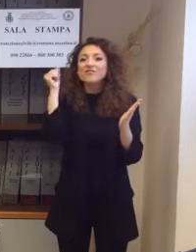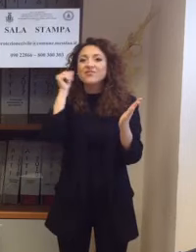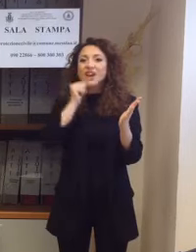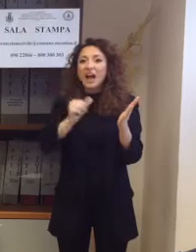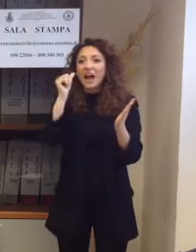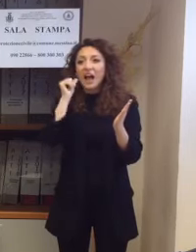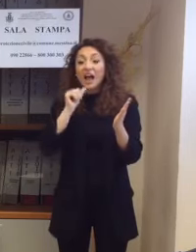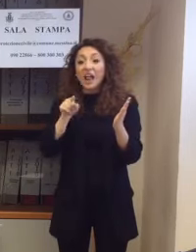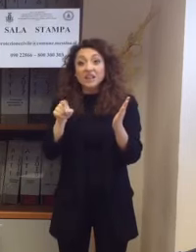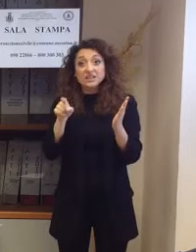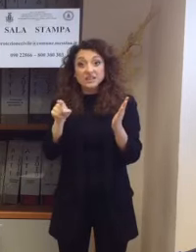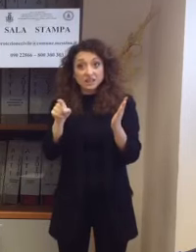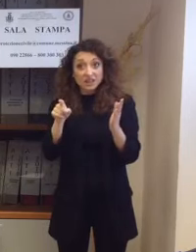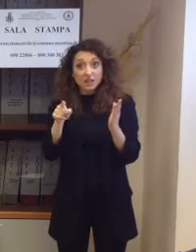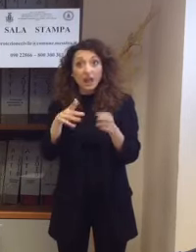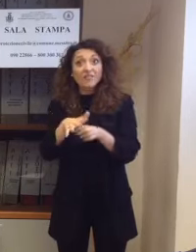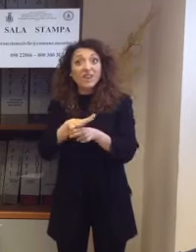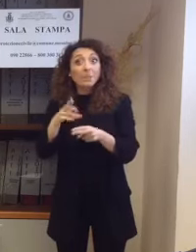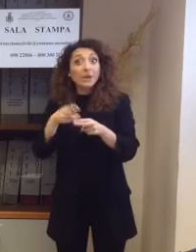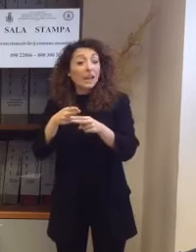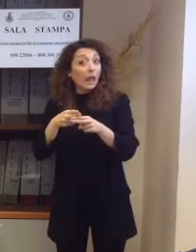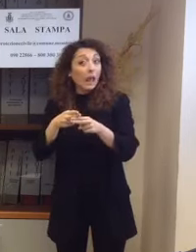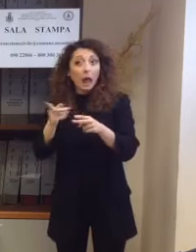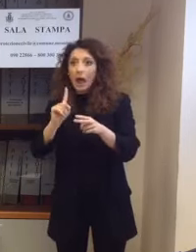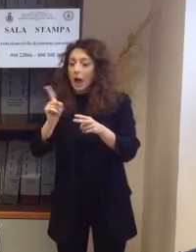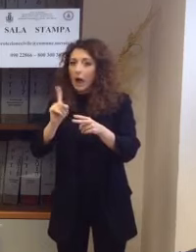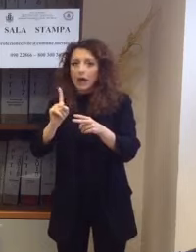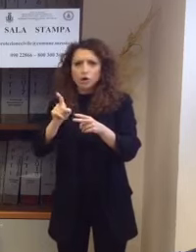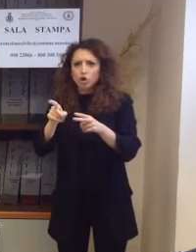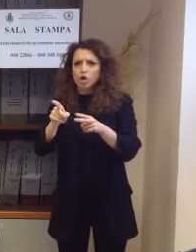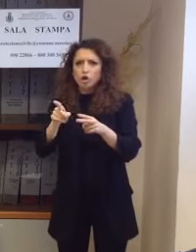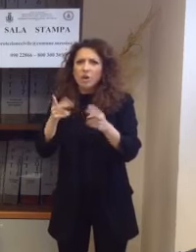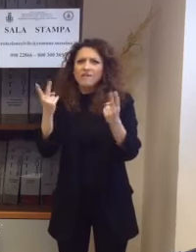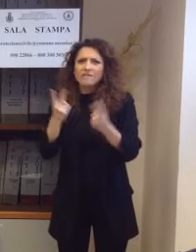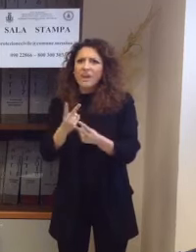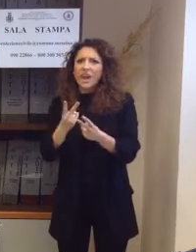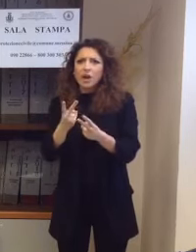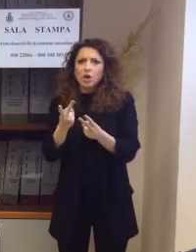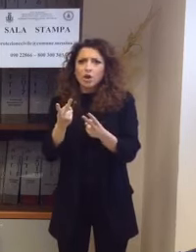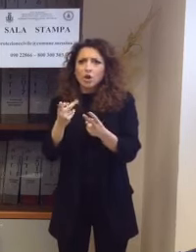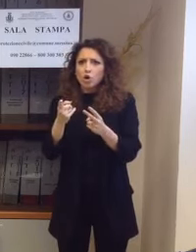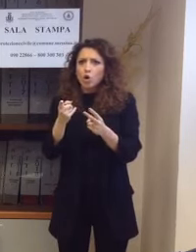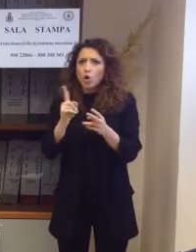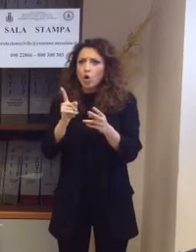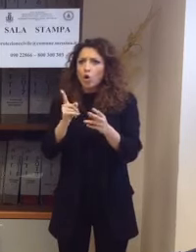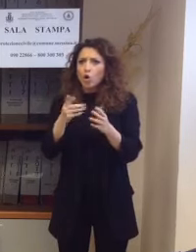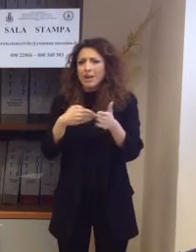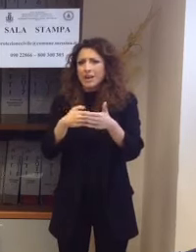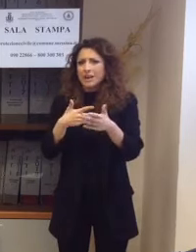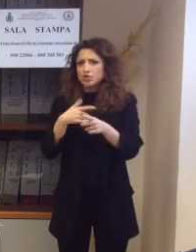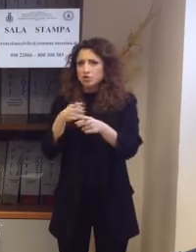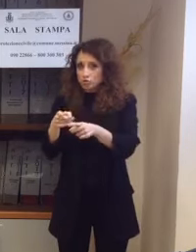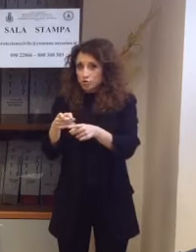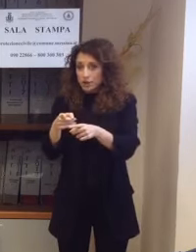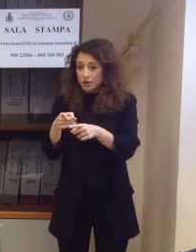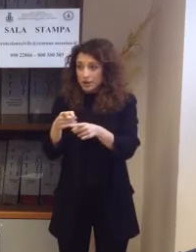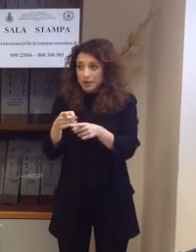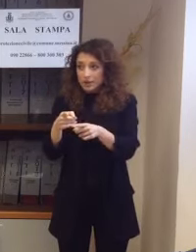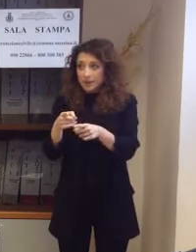non poteva avere la card. Quando l'abbiamo beccato, ha continuato,